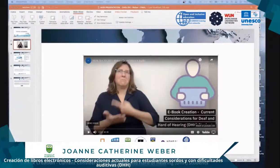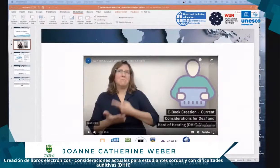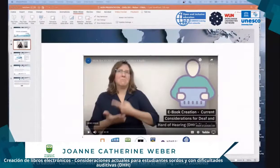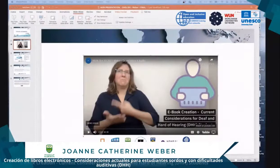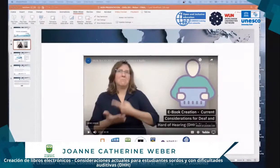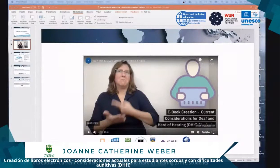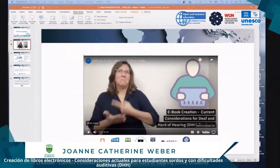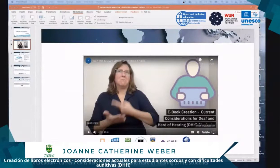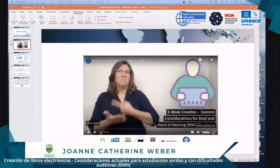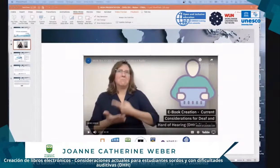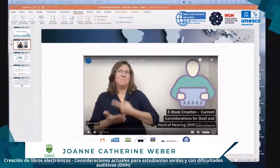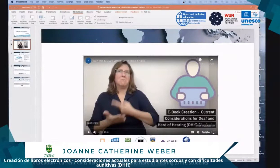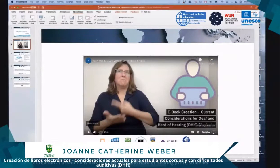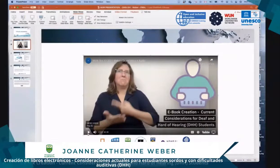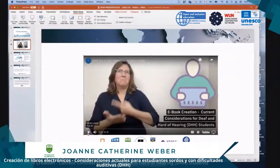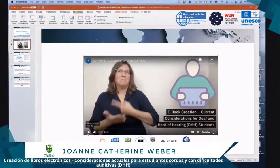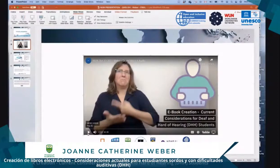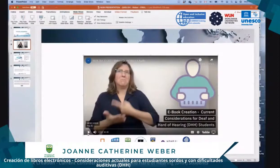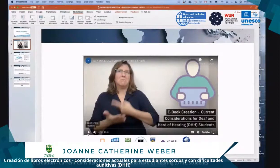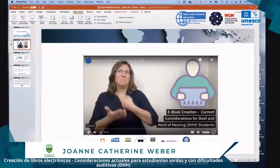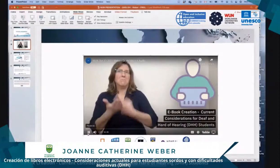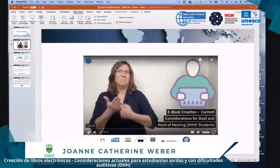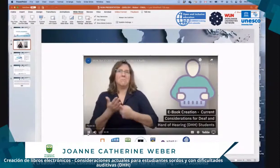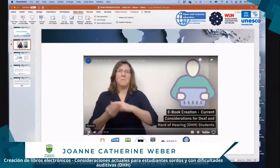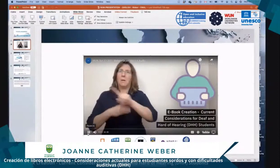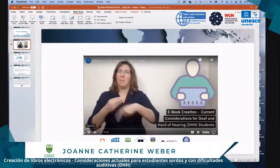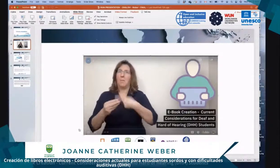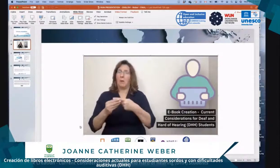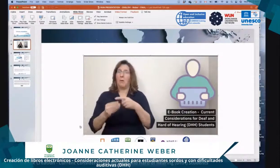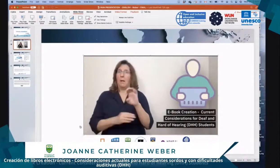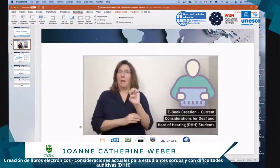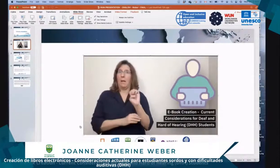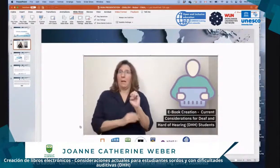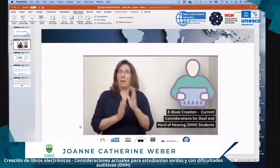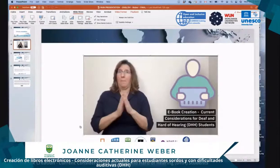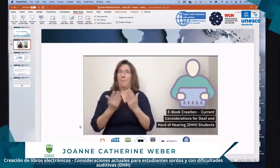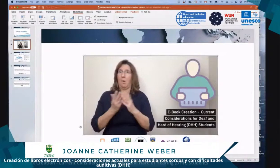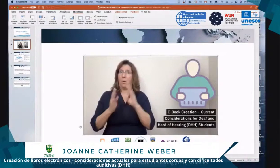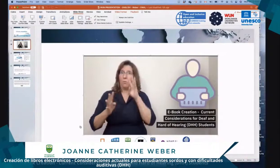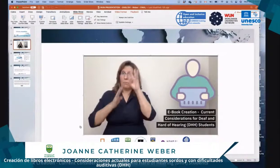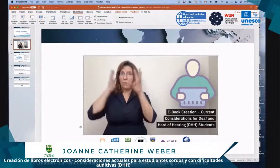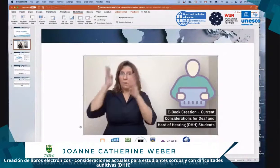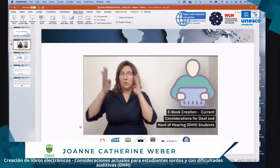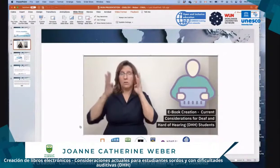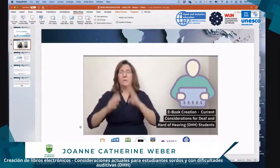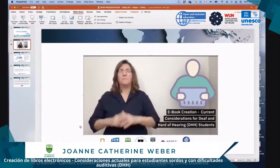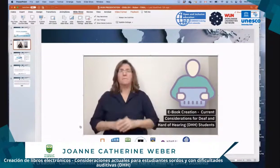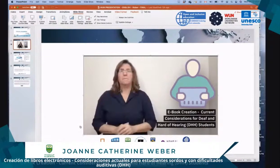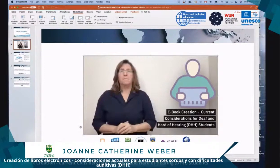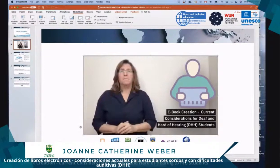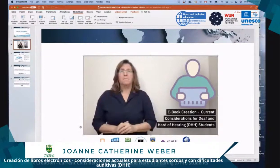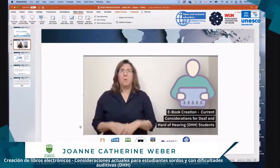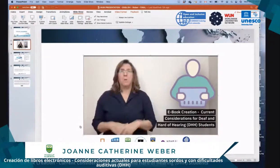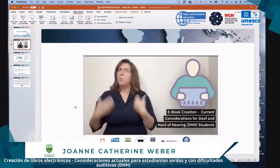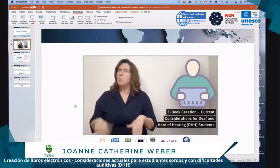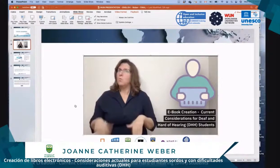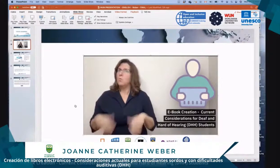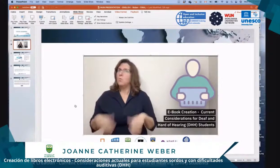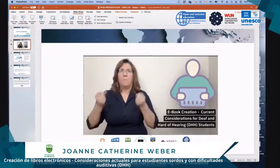sus necesidades, no todo, sino ver cómo se puede ver aquí en estos alumnos. Hay una gran lista